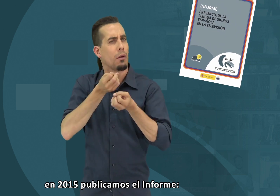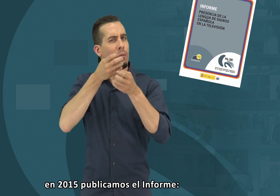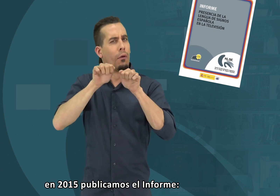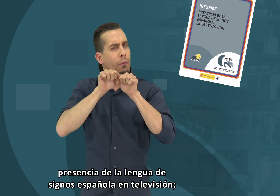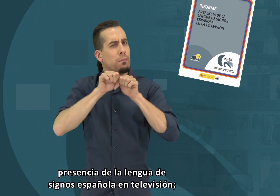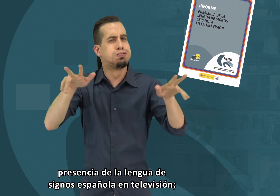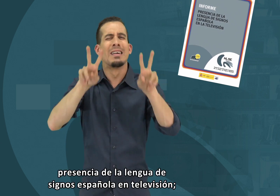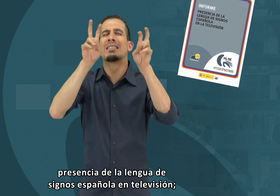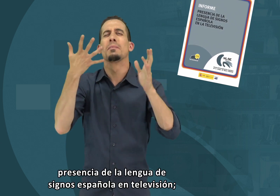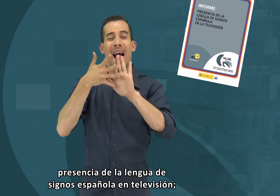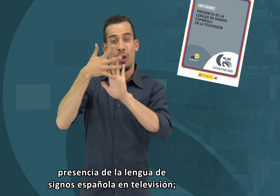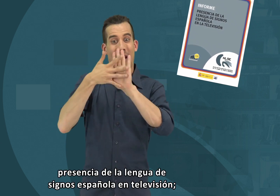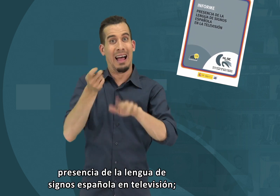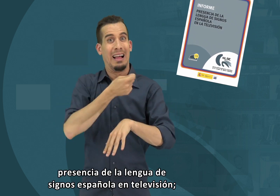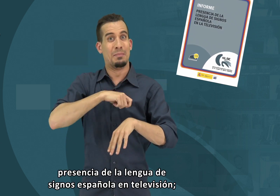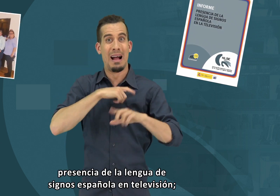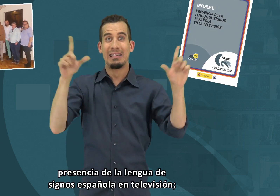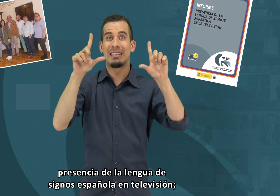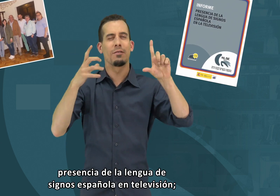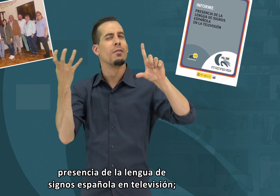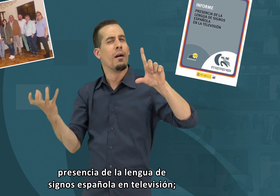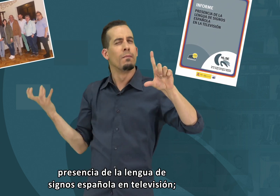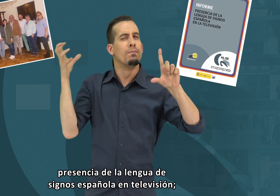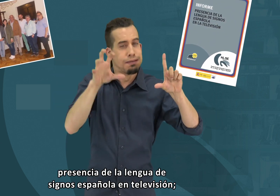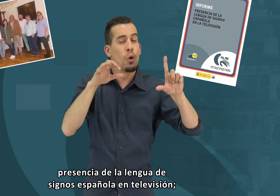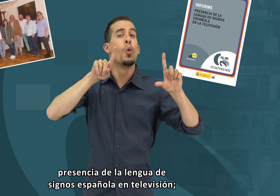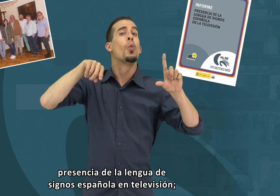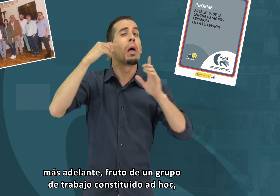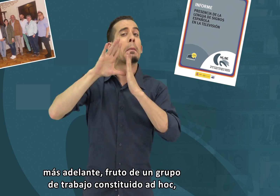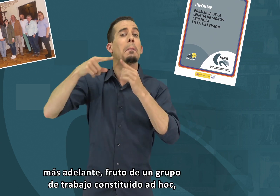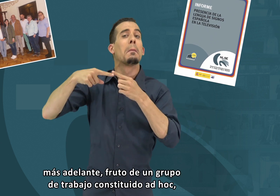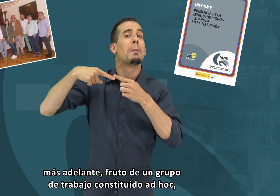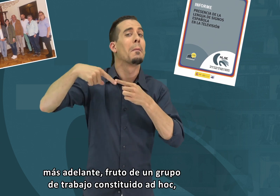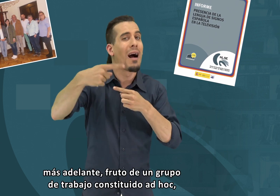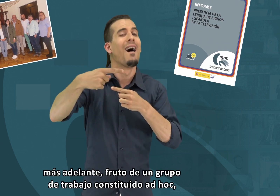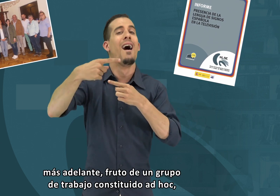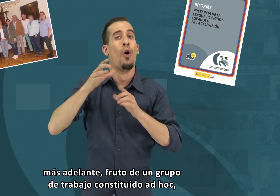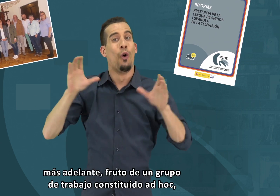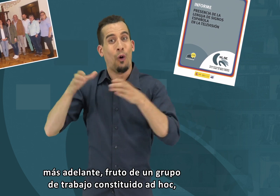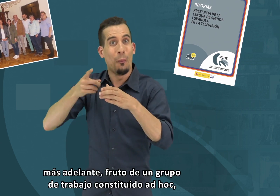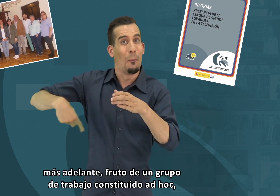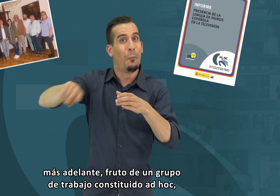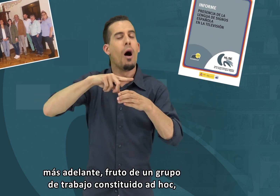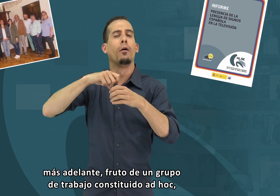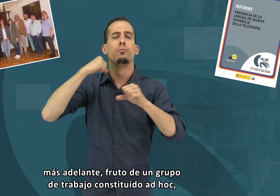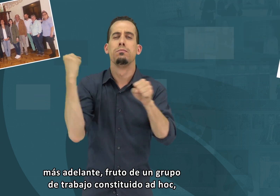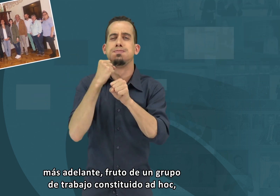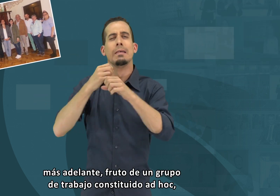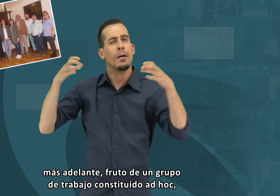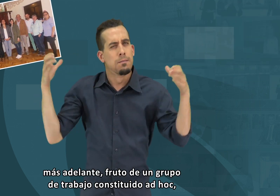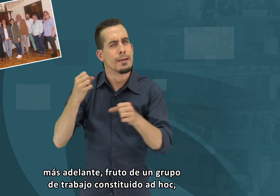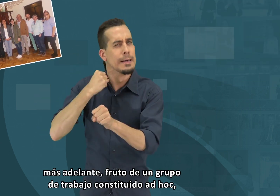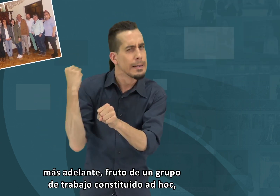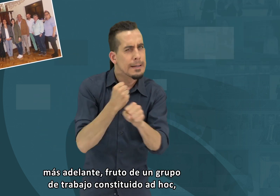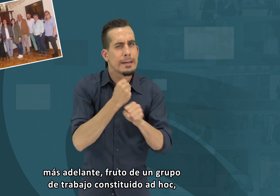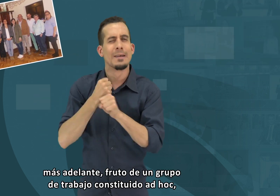lengua de signos española en televisión. Más adelante, fruto de un grupo de trabajo constituido ad